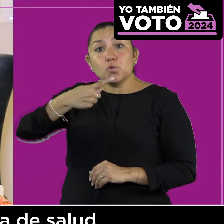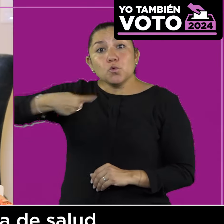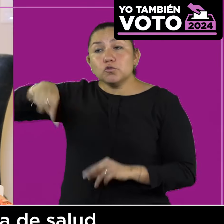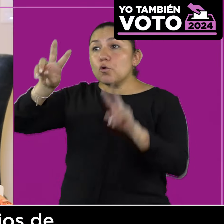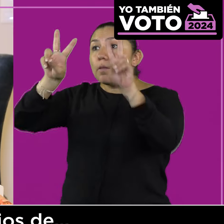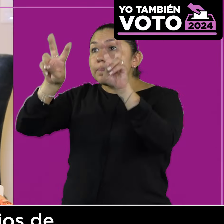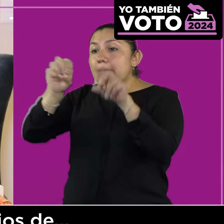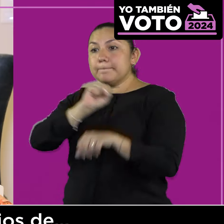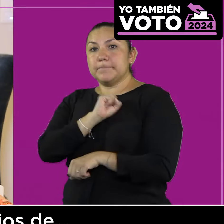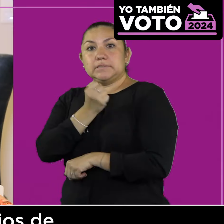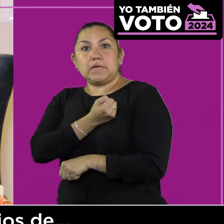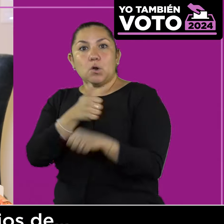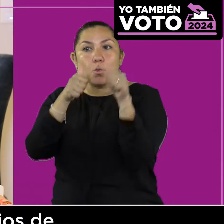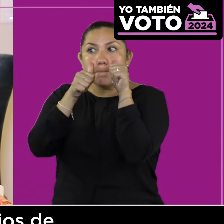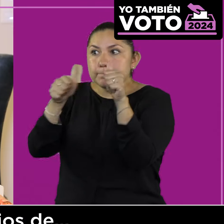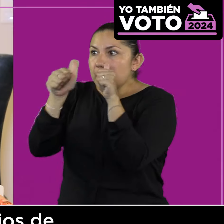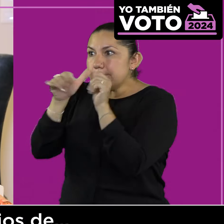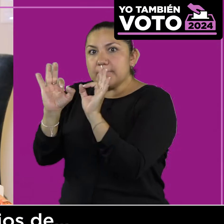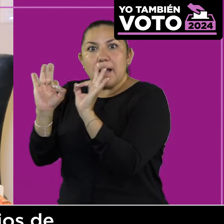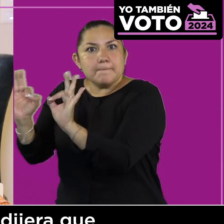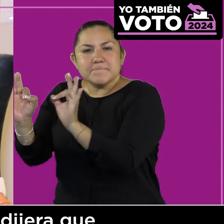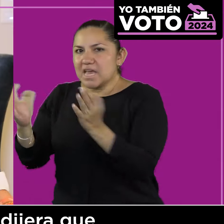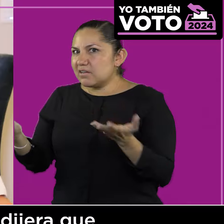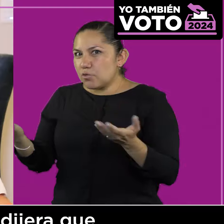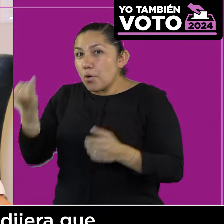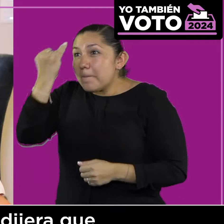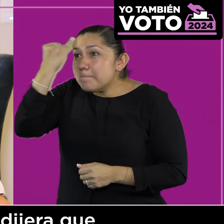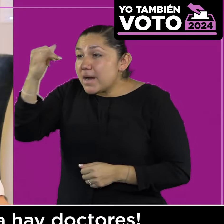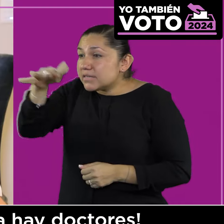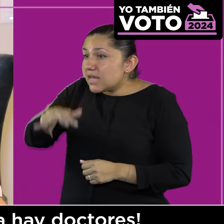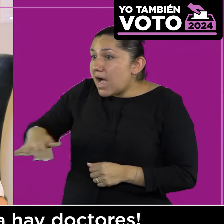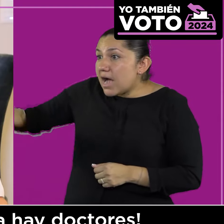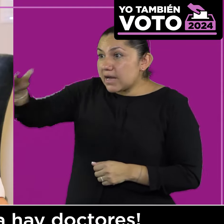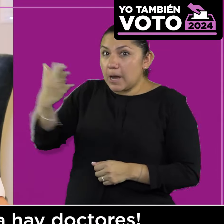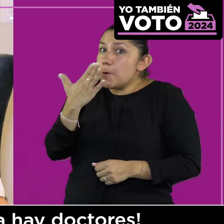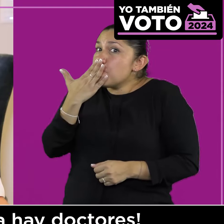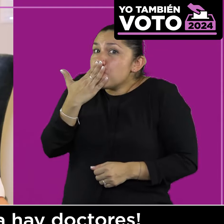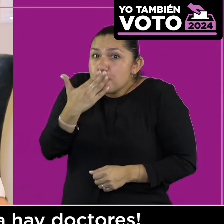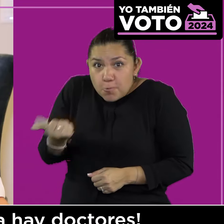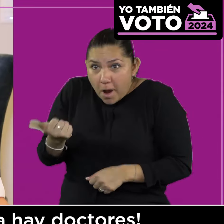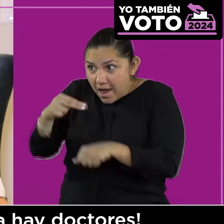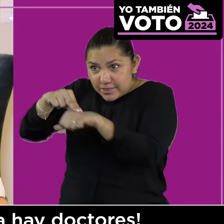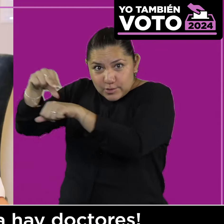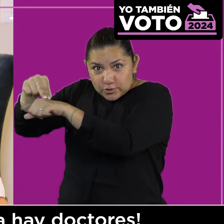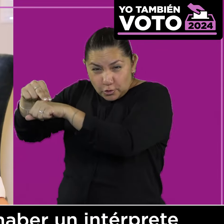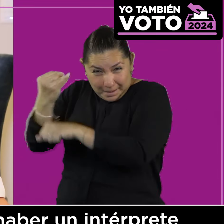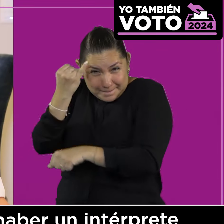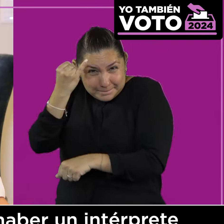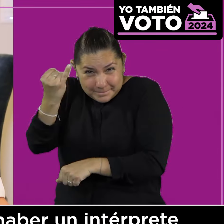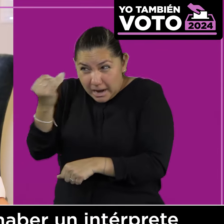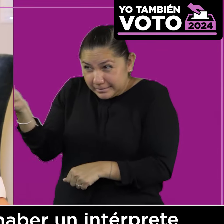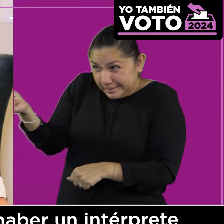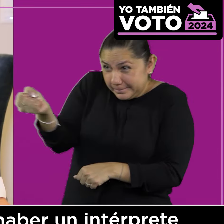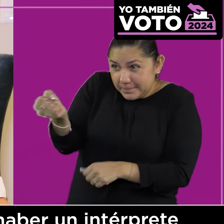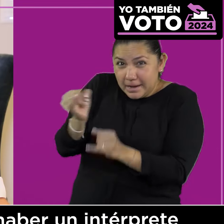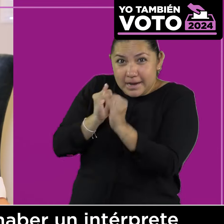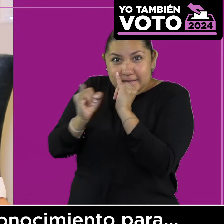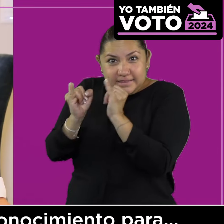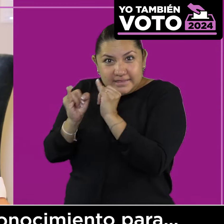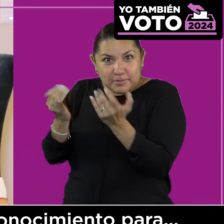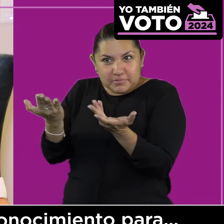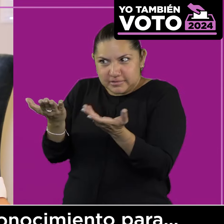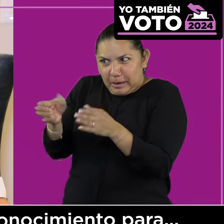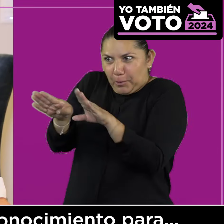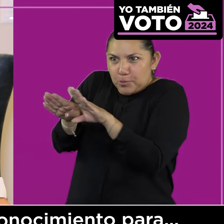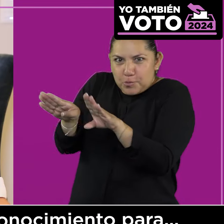salud que lejos de si yo te dijera que ni siquiera hay doctores pues menos va a haber un intérprete o